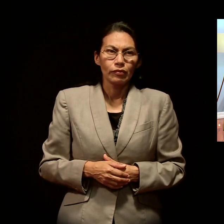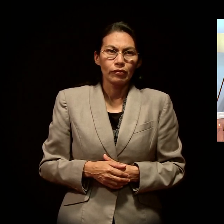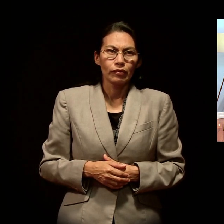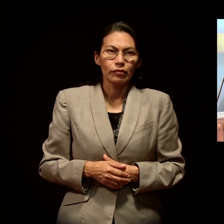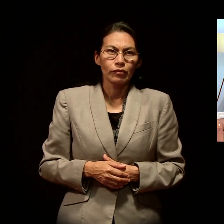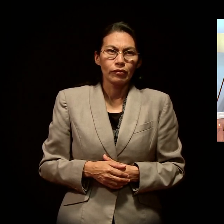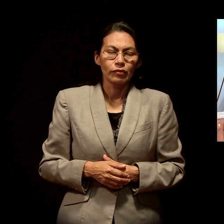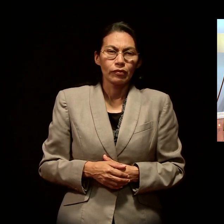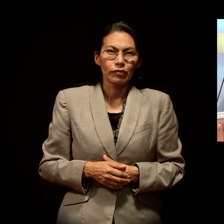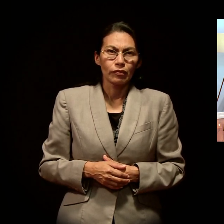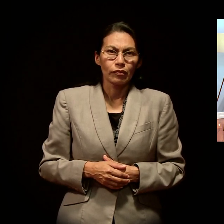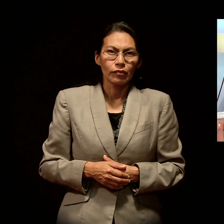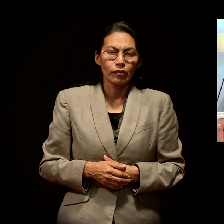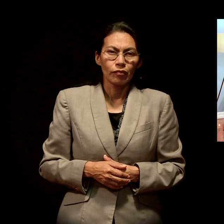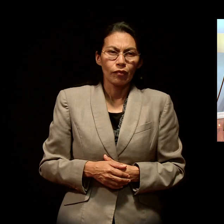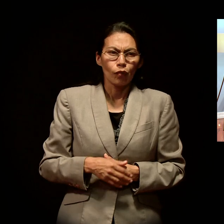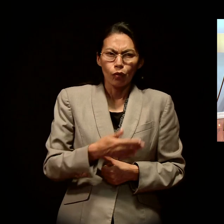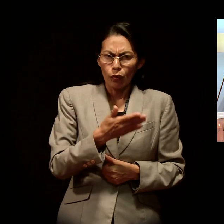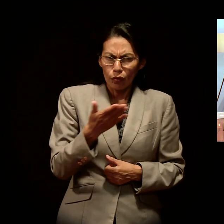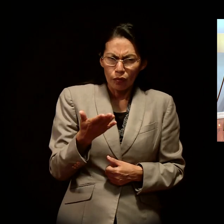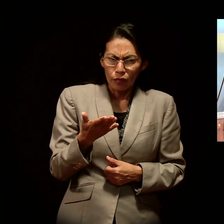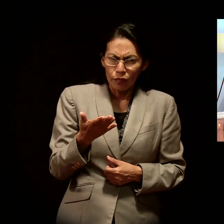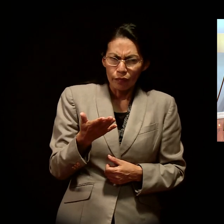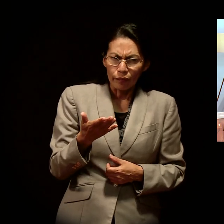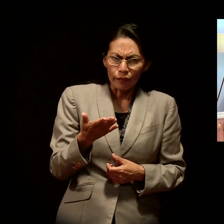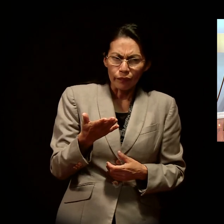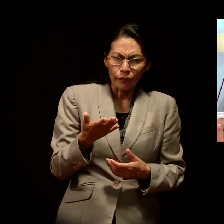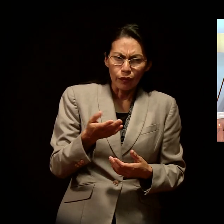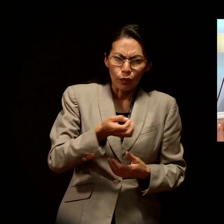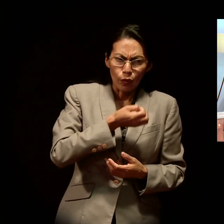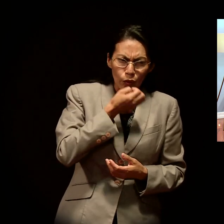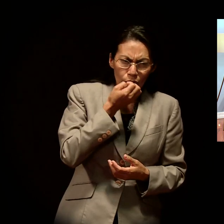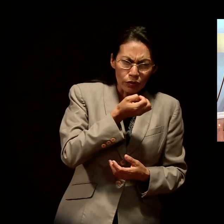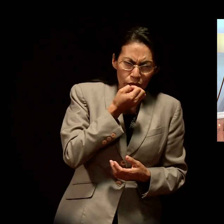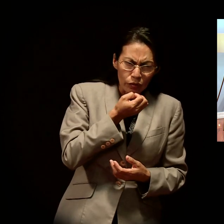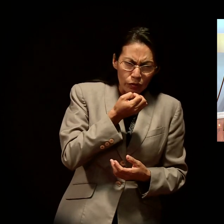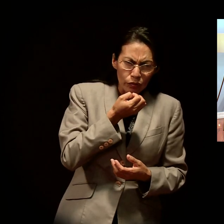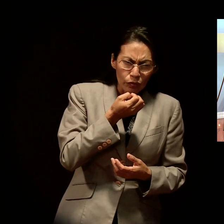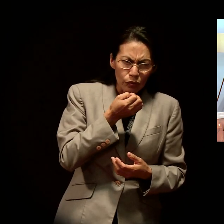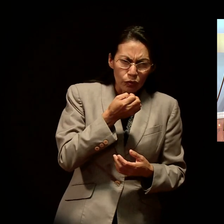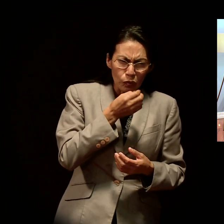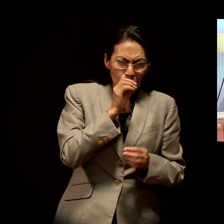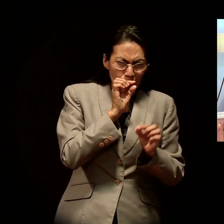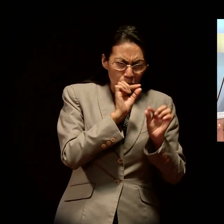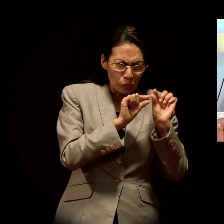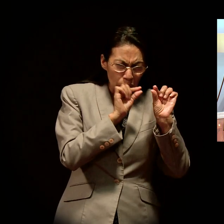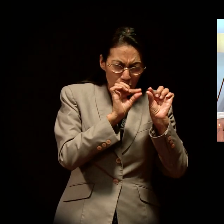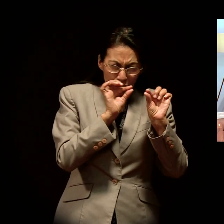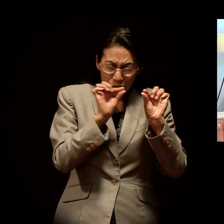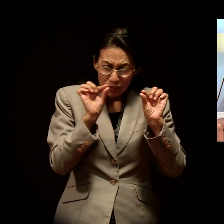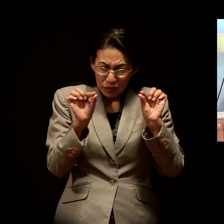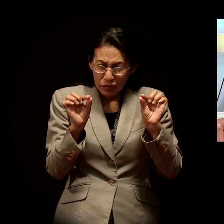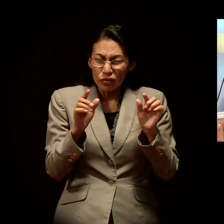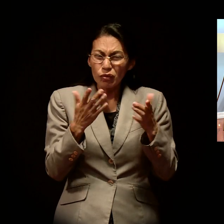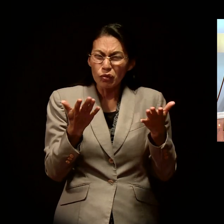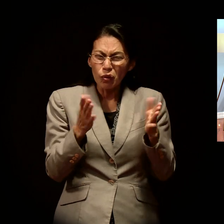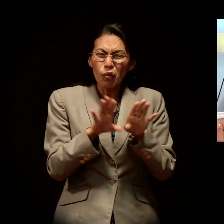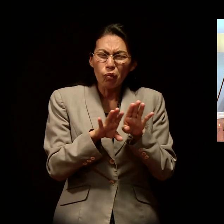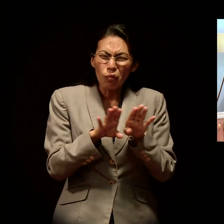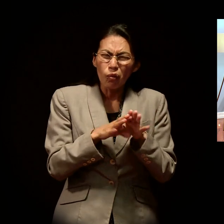es ha habido una transformación en la manera en que usted ha enfocado la oración